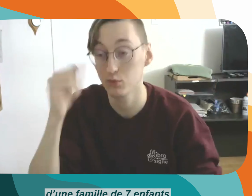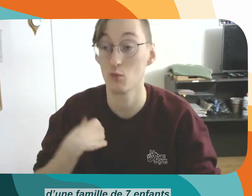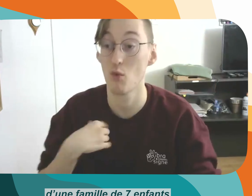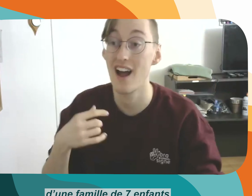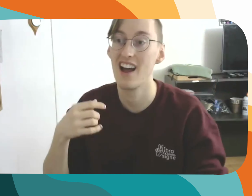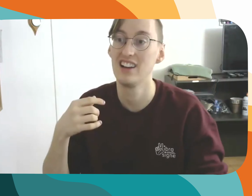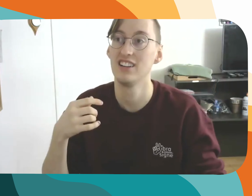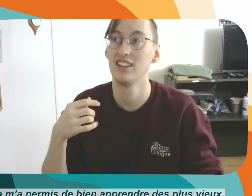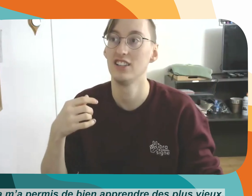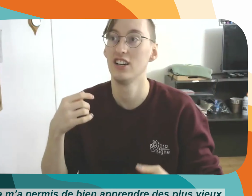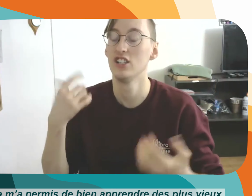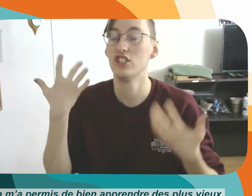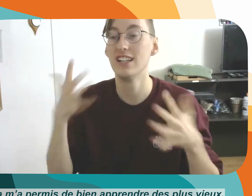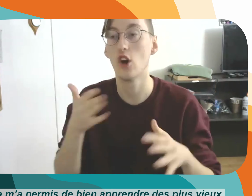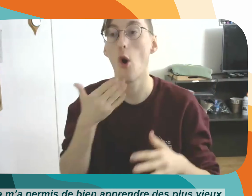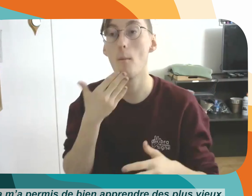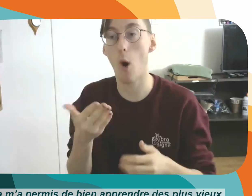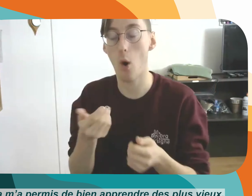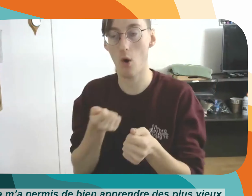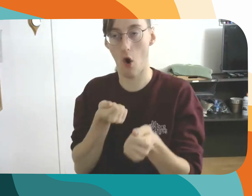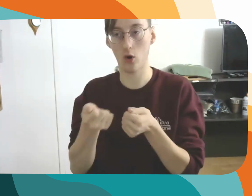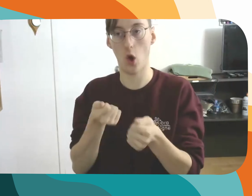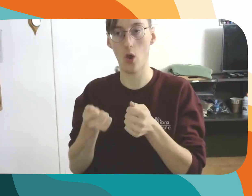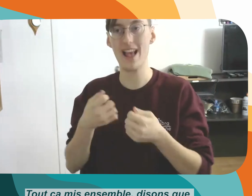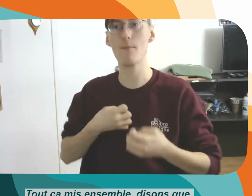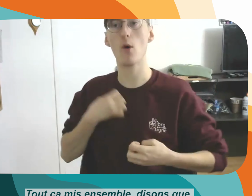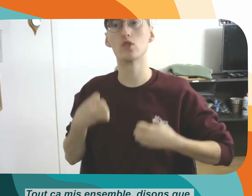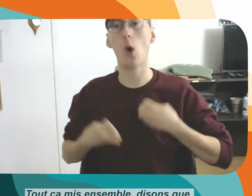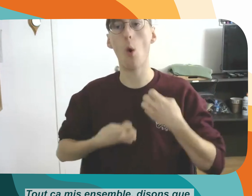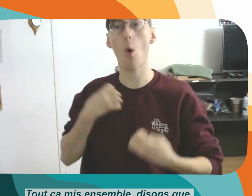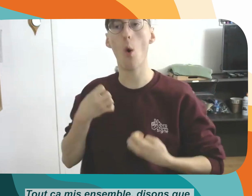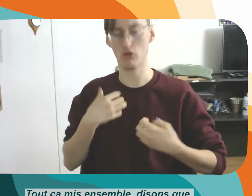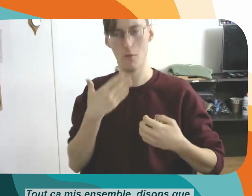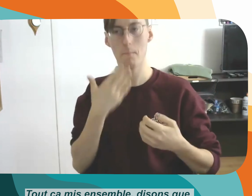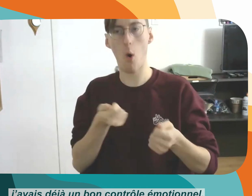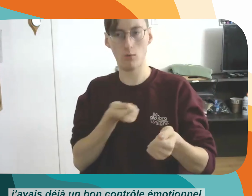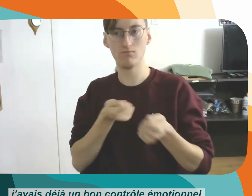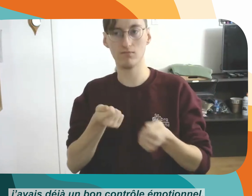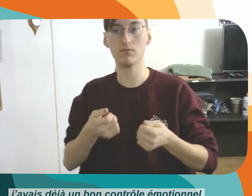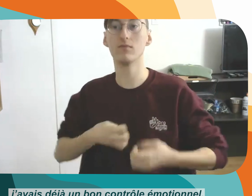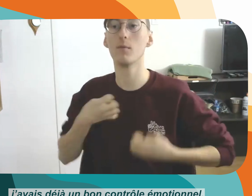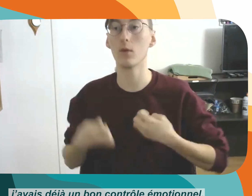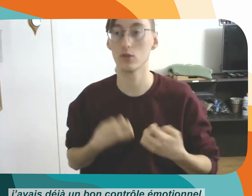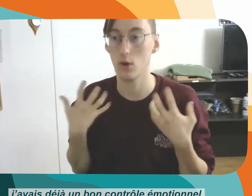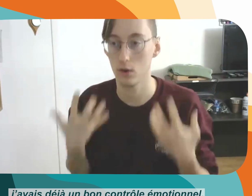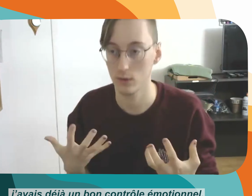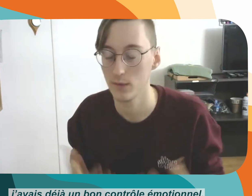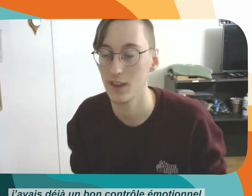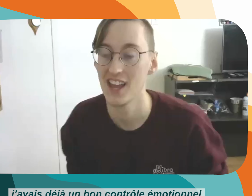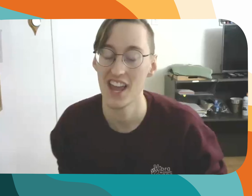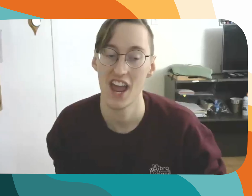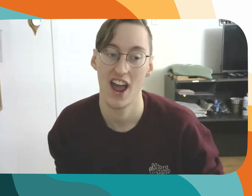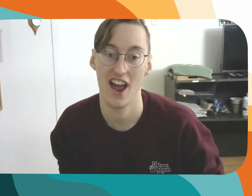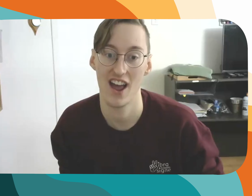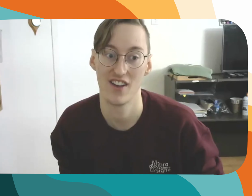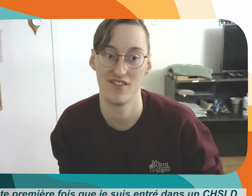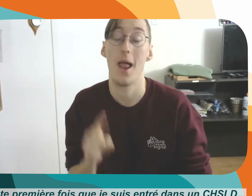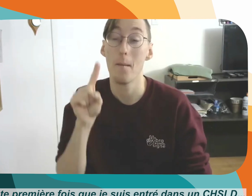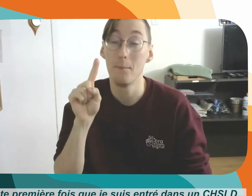famille de 7 enfants, ça m'a permis de bien apprendre les plus vieux. Tout ça mis ensemble, disons que j'avais déjà un bon contrôle émotionnel.